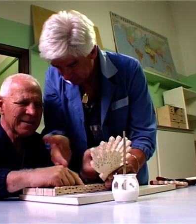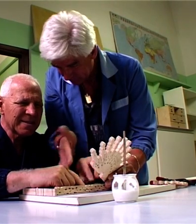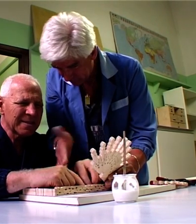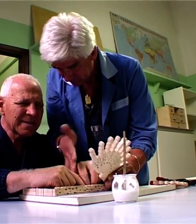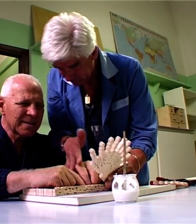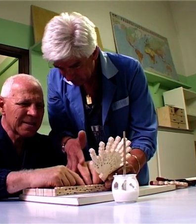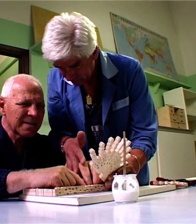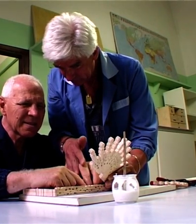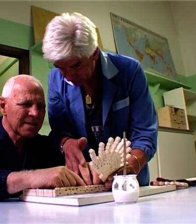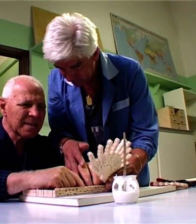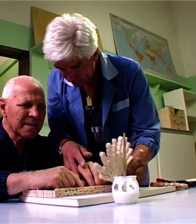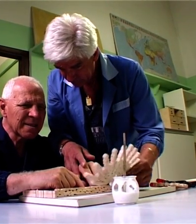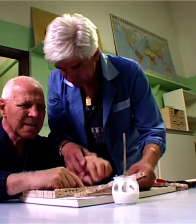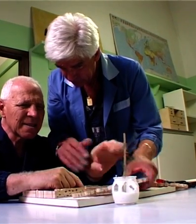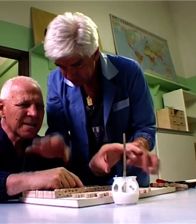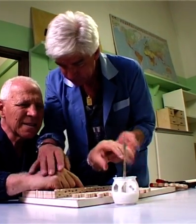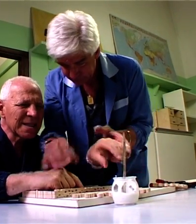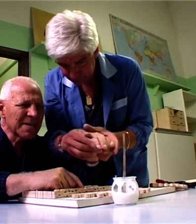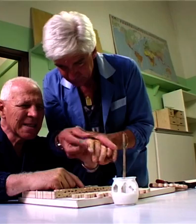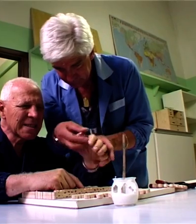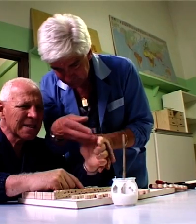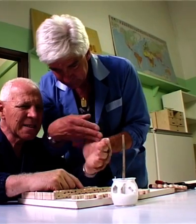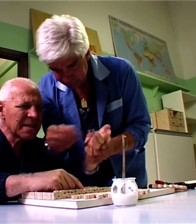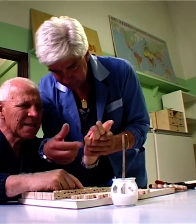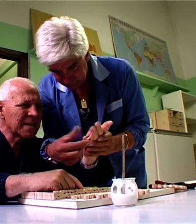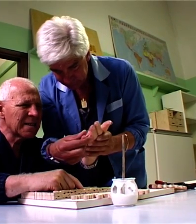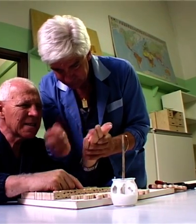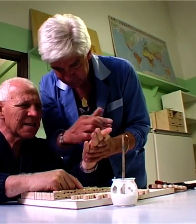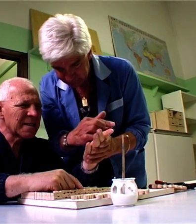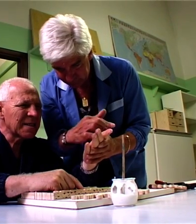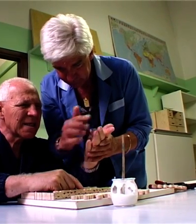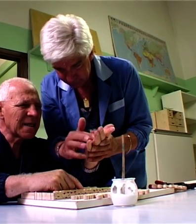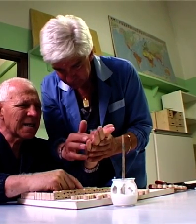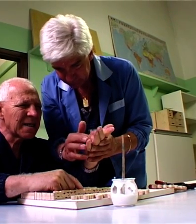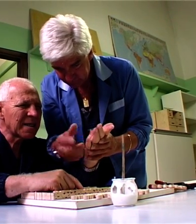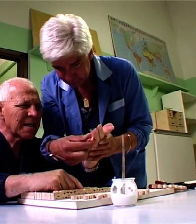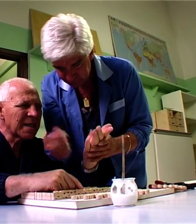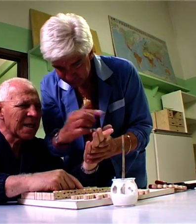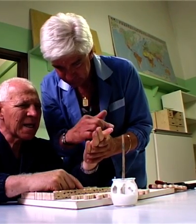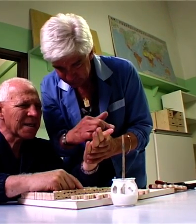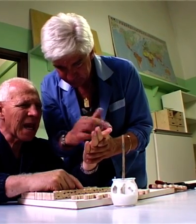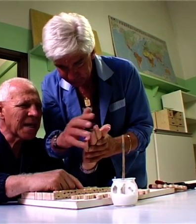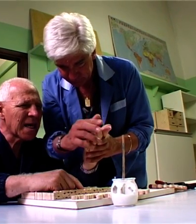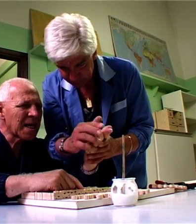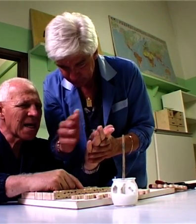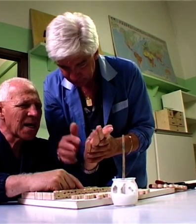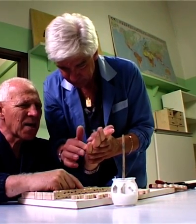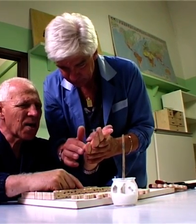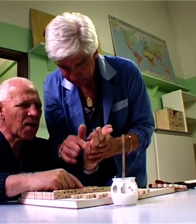modo per aumentare la propria autostima, sentirsi utili e realizzati, svolgendo un'attività significativa, ognuno secondo